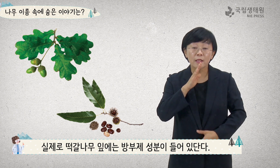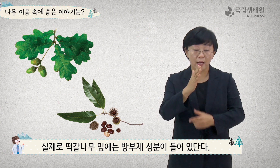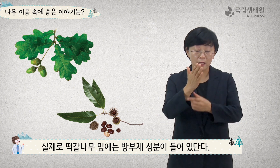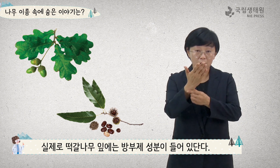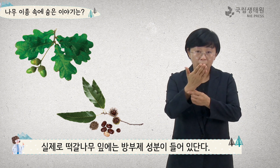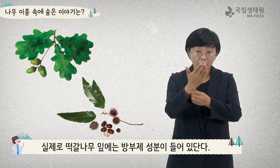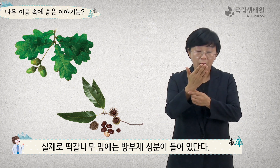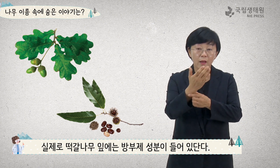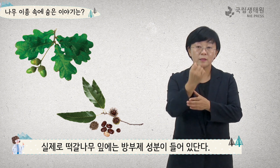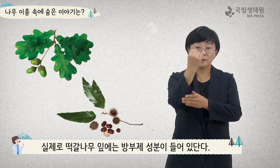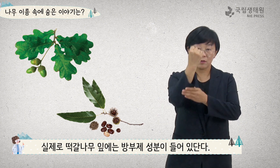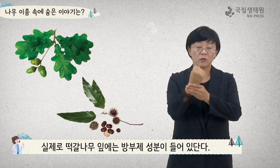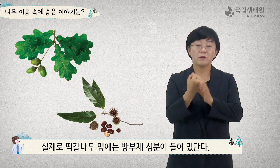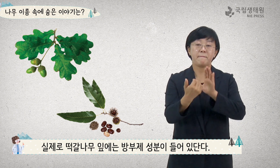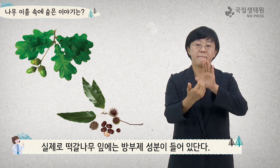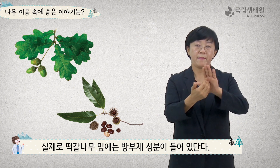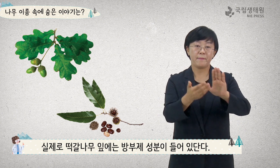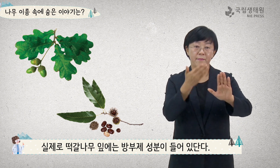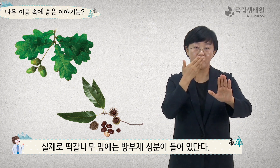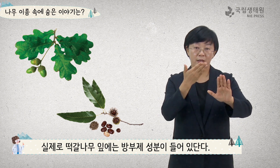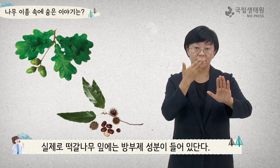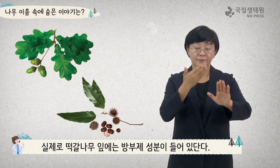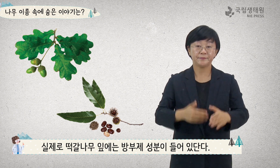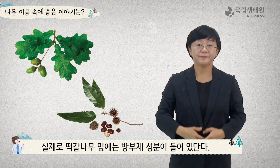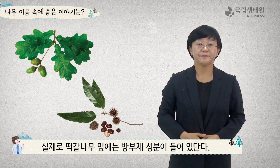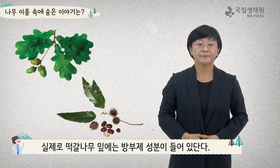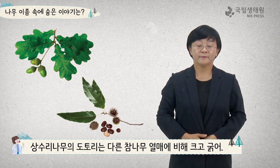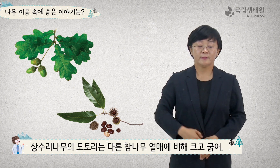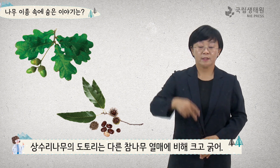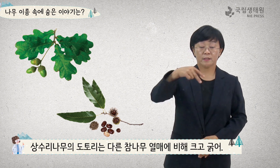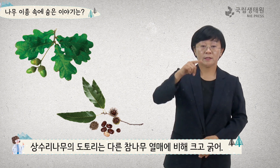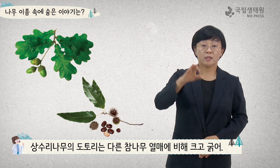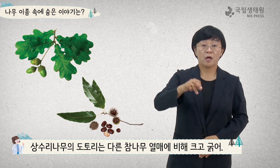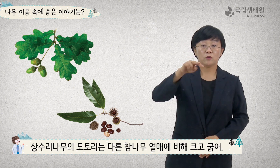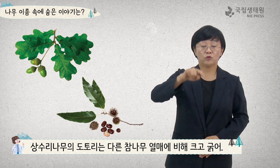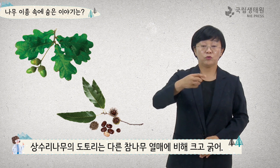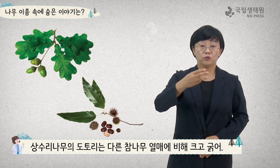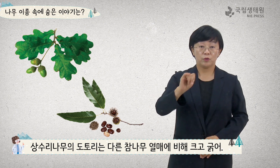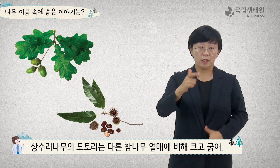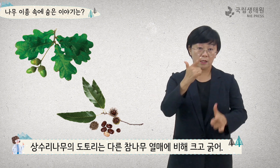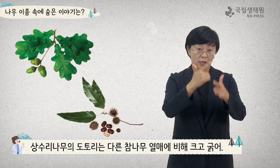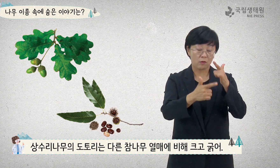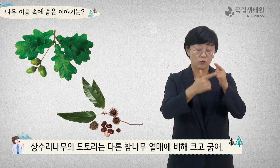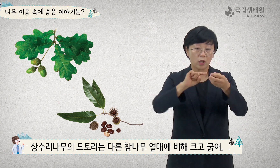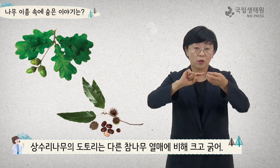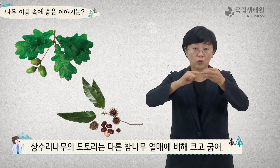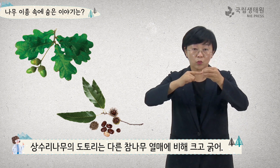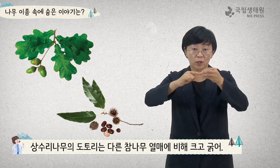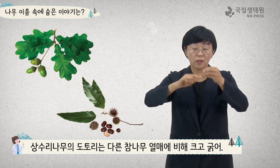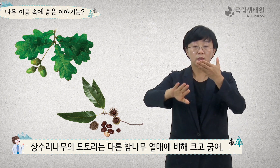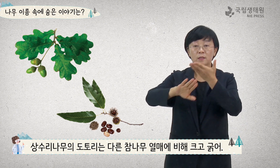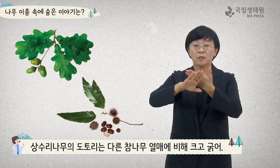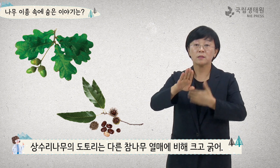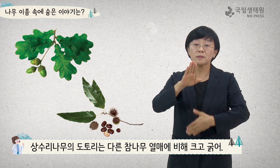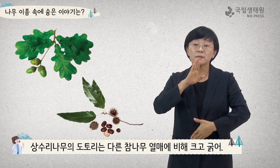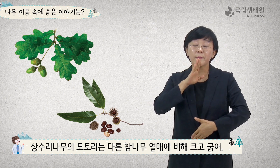실제로 떡갈나무 잎에는 방부제 성분이 들어있단다. 상수리 나무의 도토리는 다른 참나무 열매에 비해